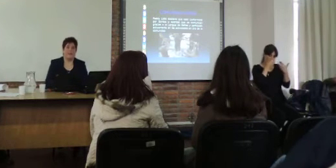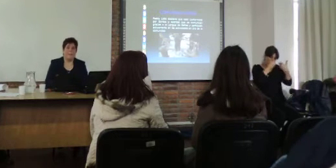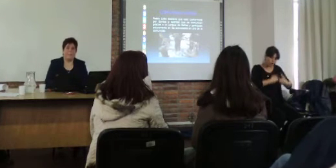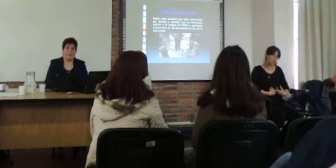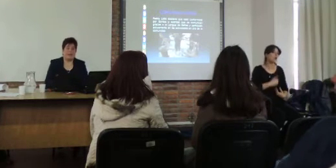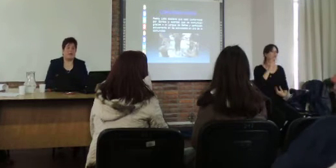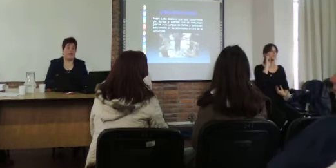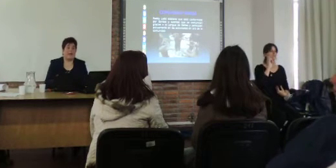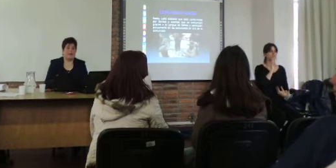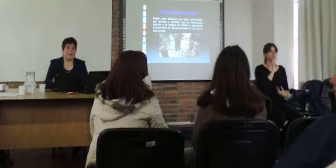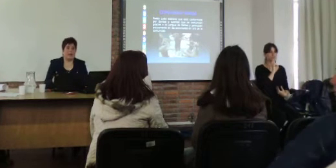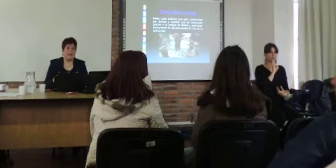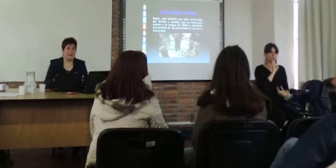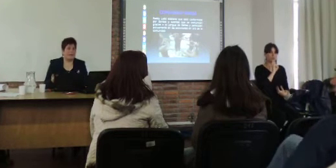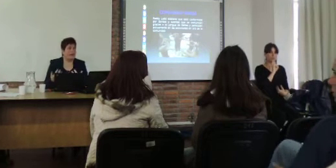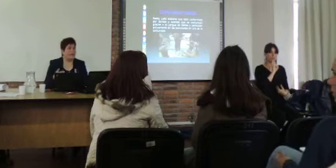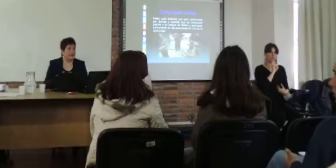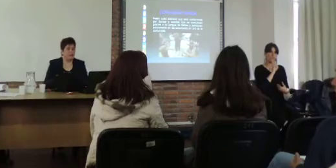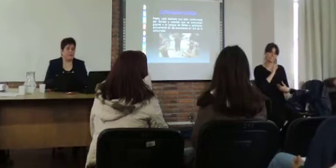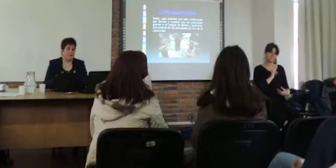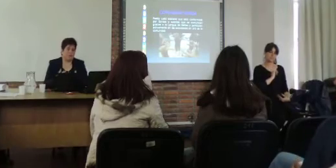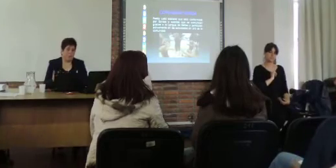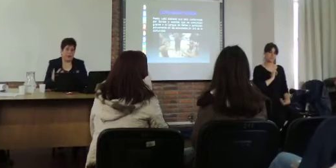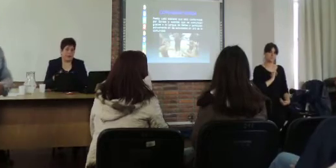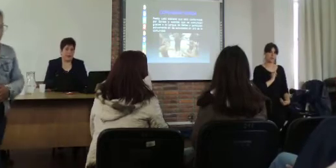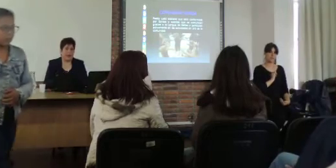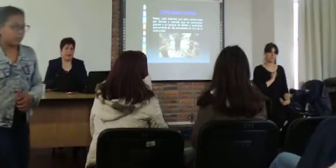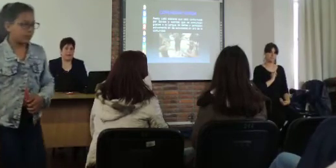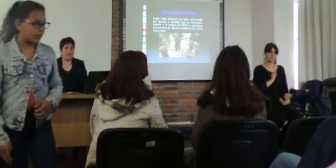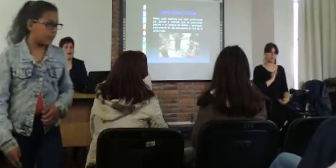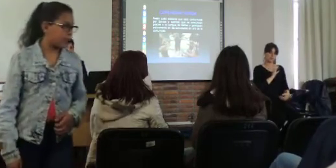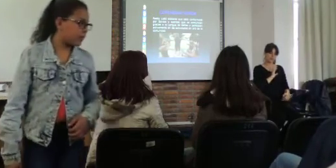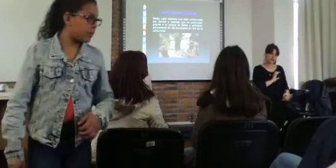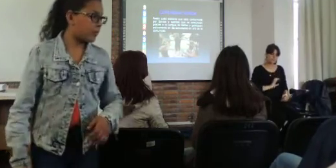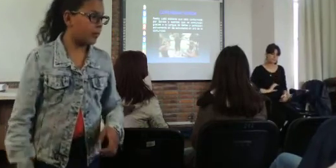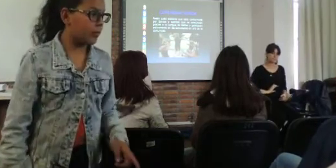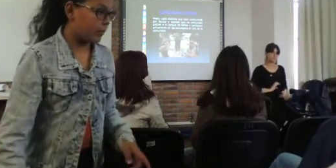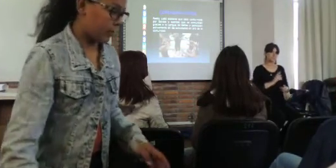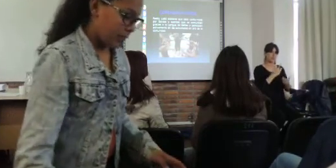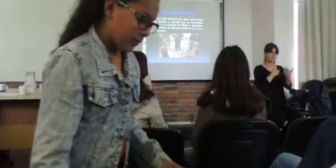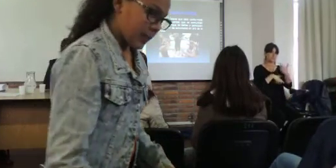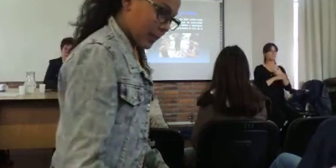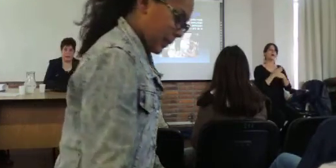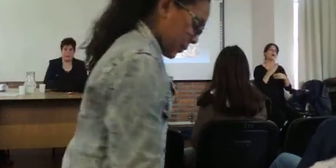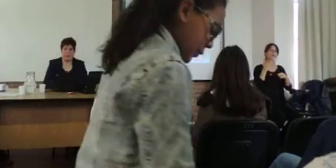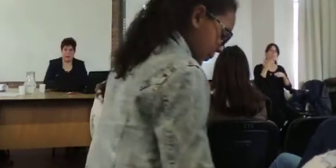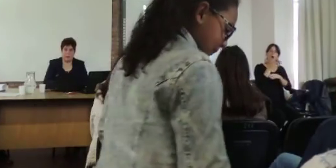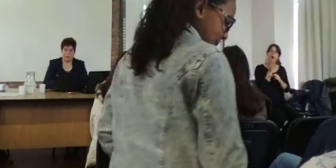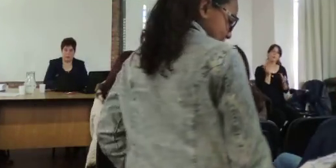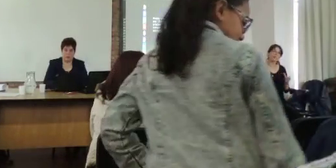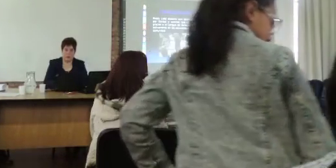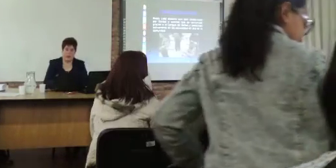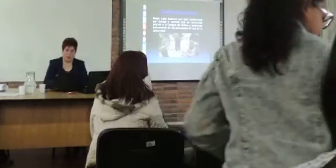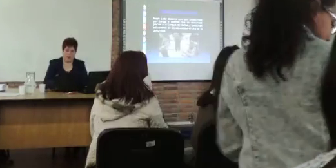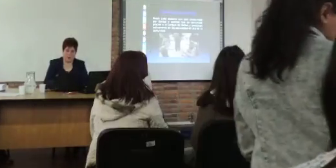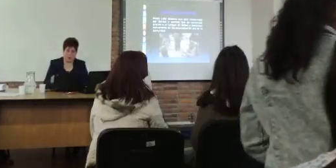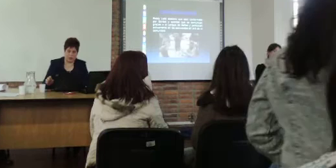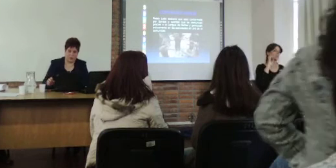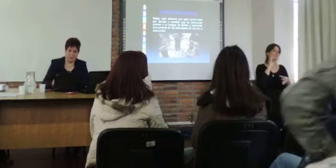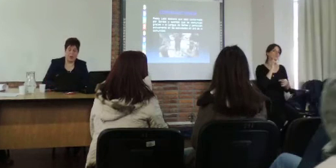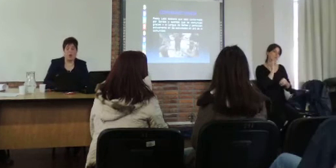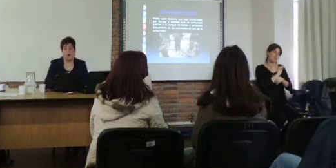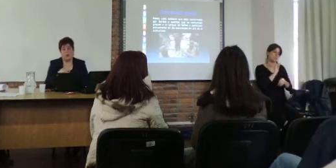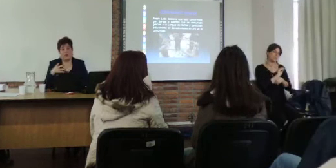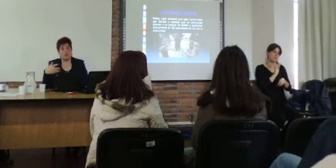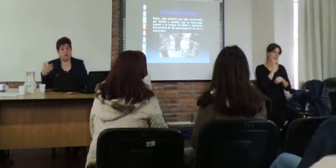que tiene una determinada identidad que forma una determinada característica que lo hacen partícipe integrante de la cultura sorda, de la comunidad